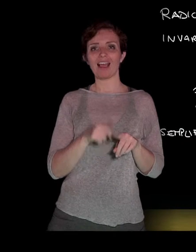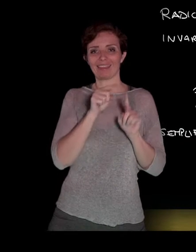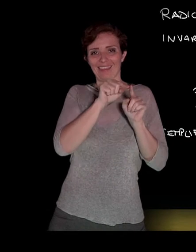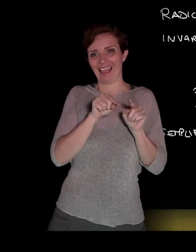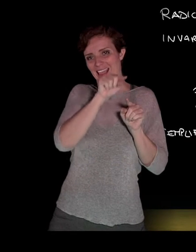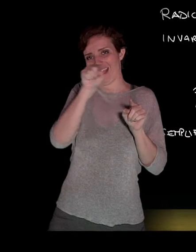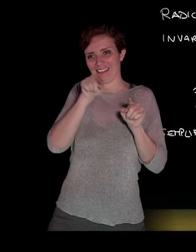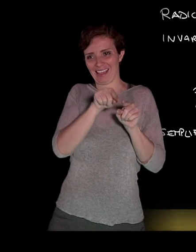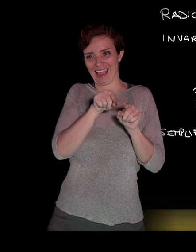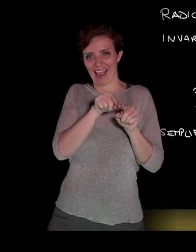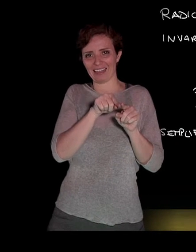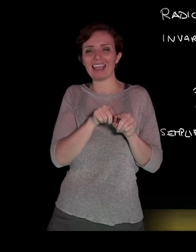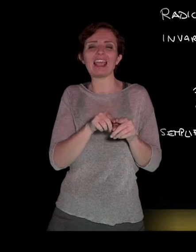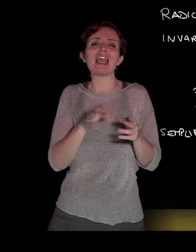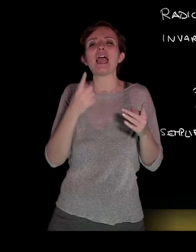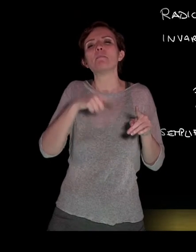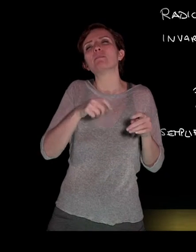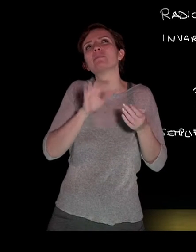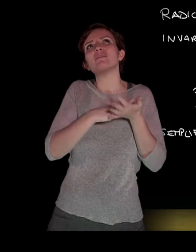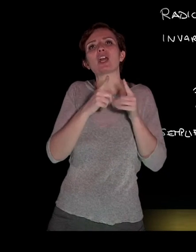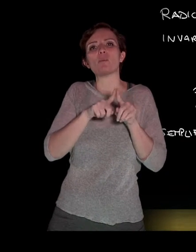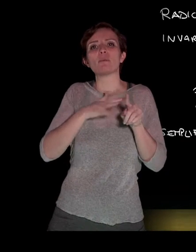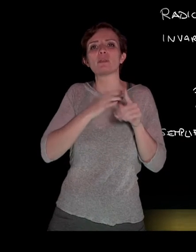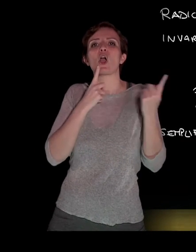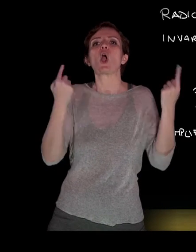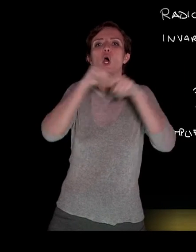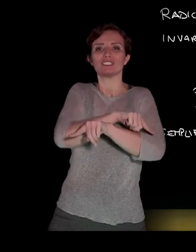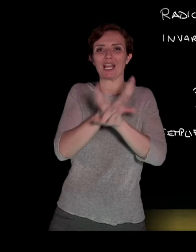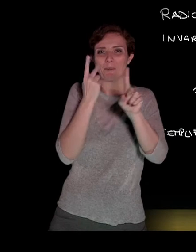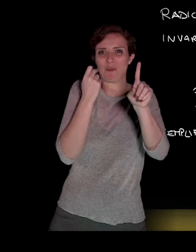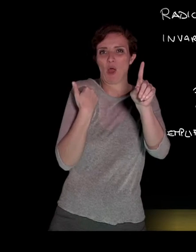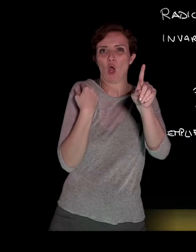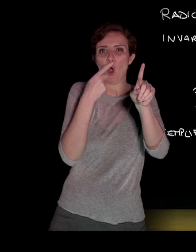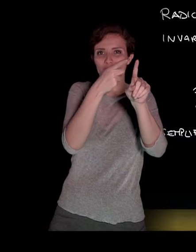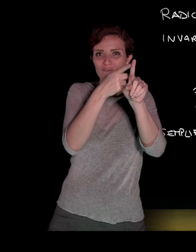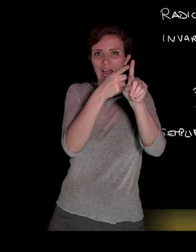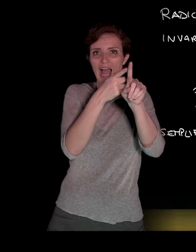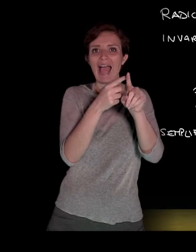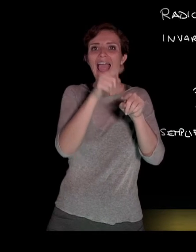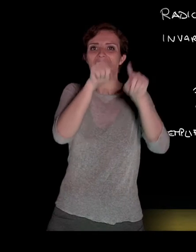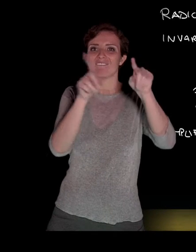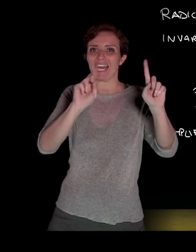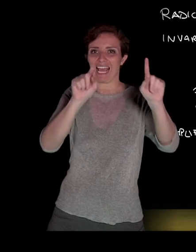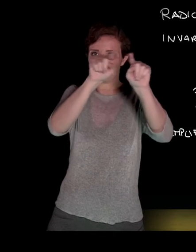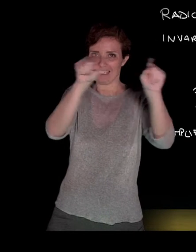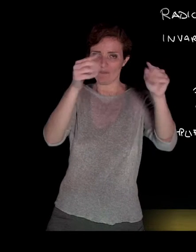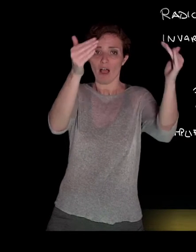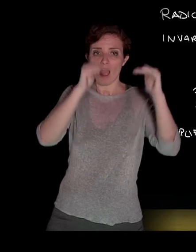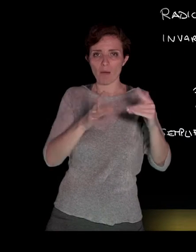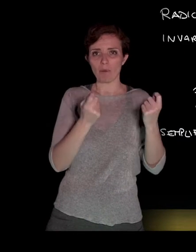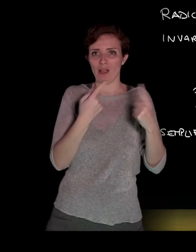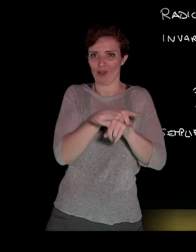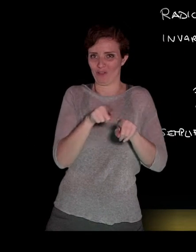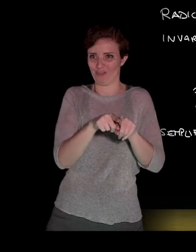dei radicali è un pochettino la propietà inversa se volete a quella in variante va cioè ci dice che da tour